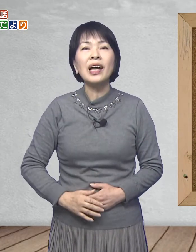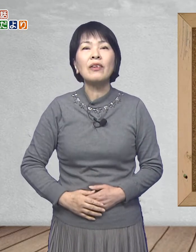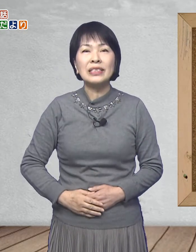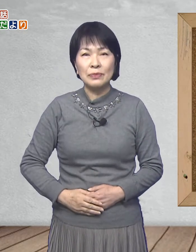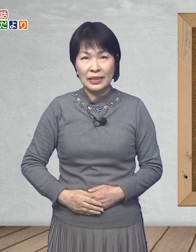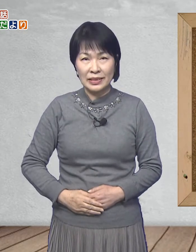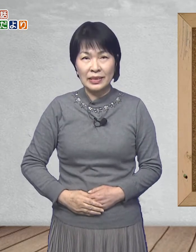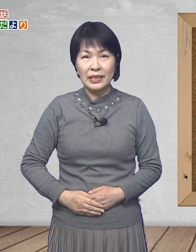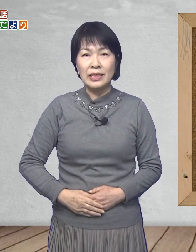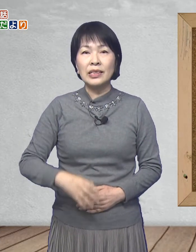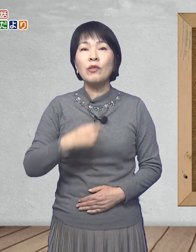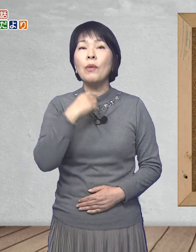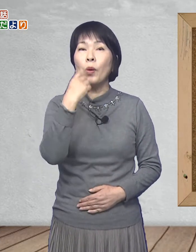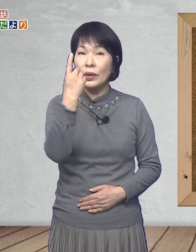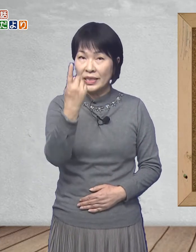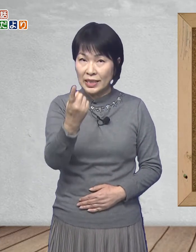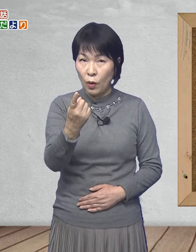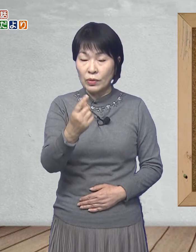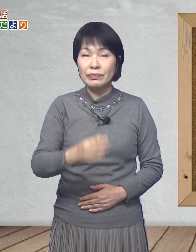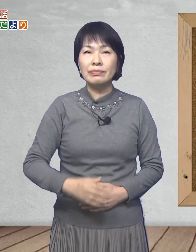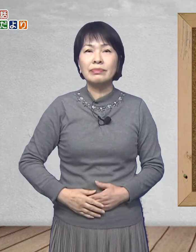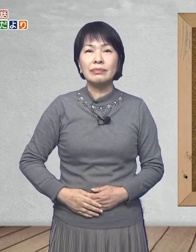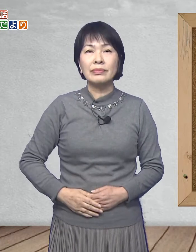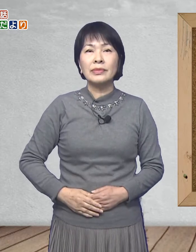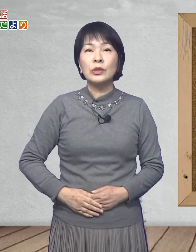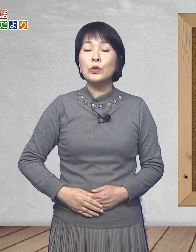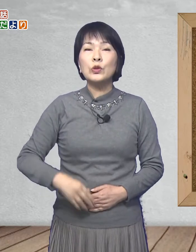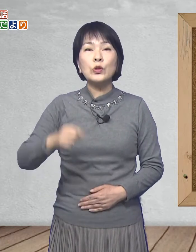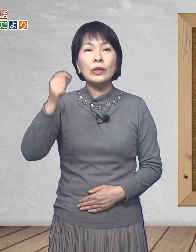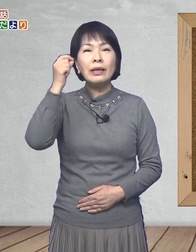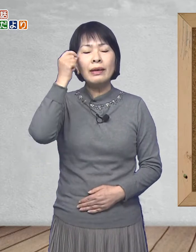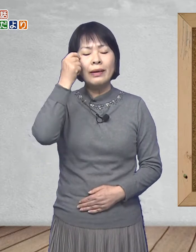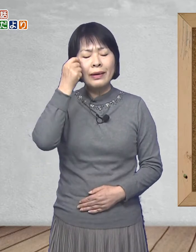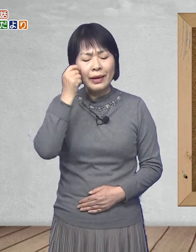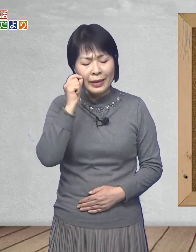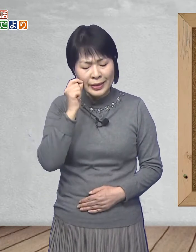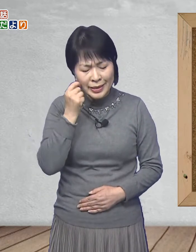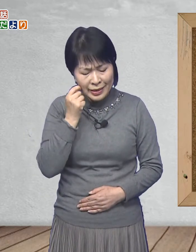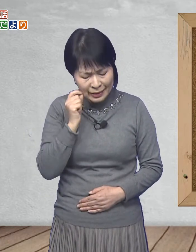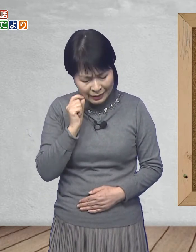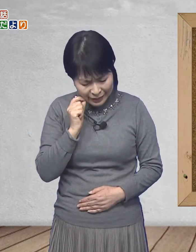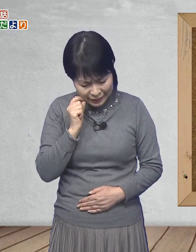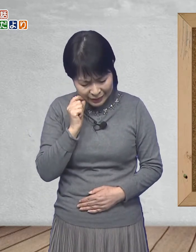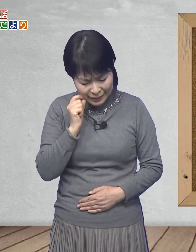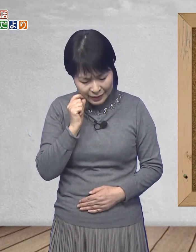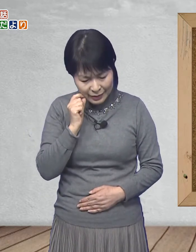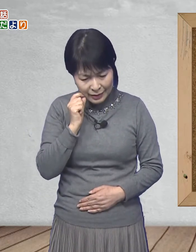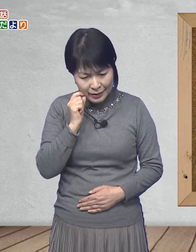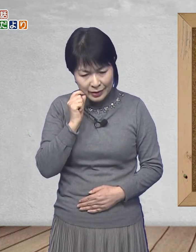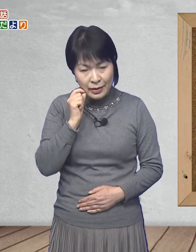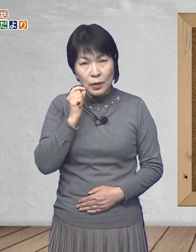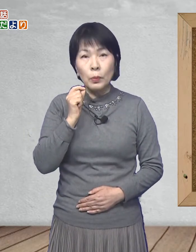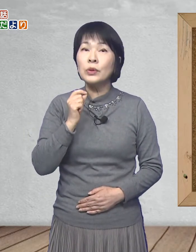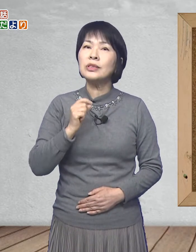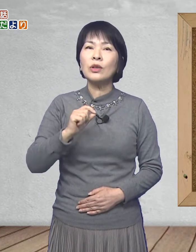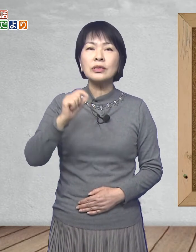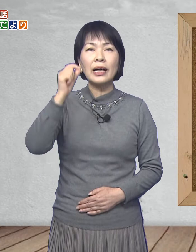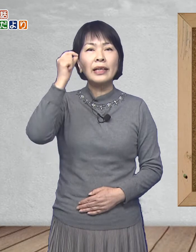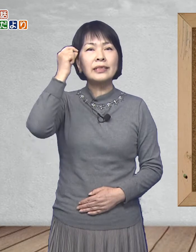表します。ではもう一度、普通に悲しい、ものすごく悲しい